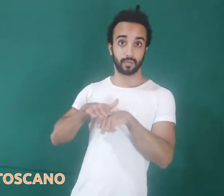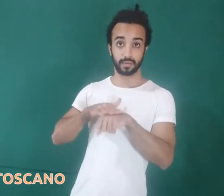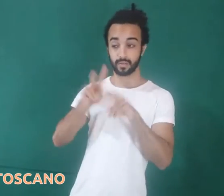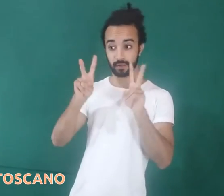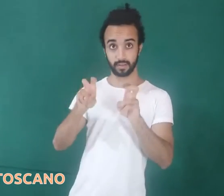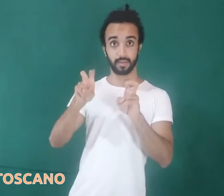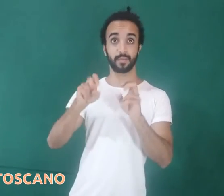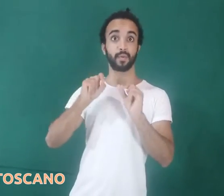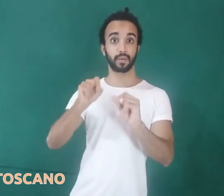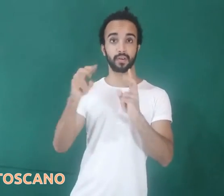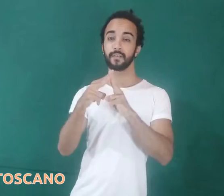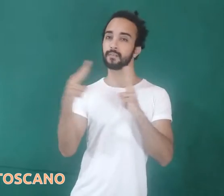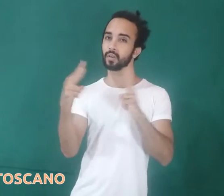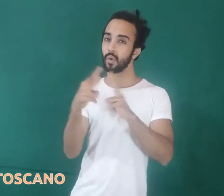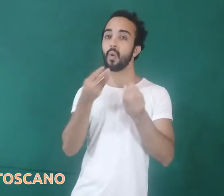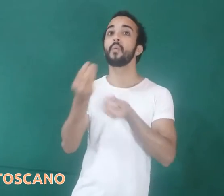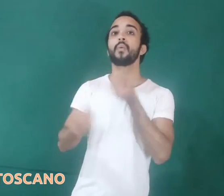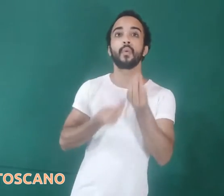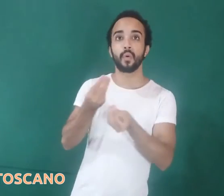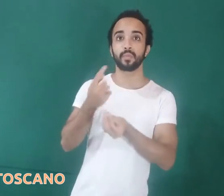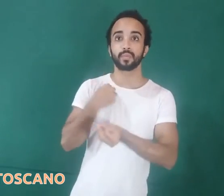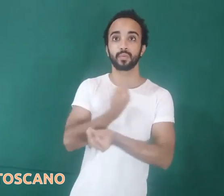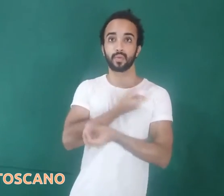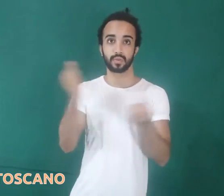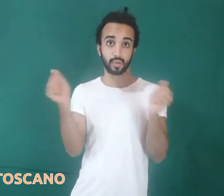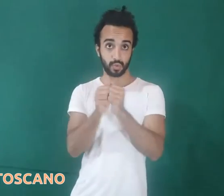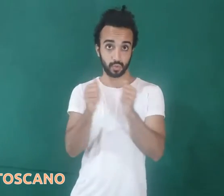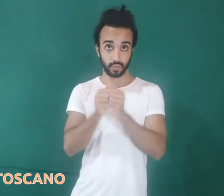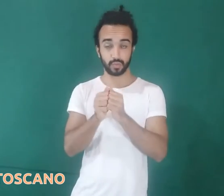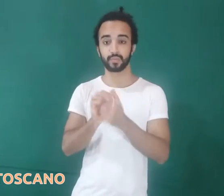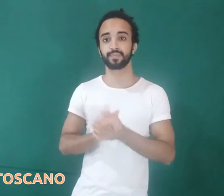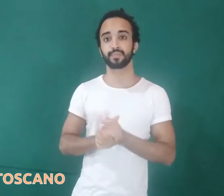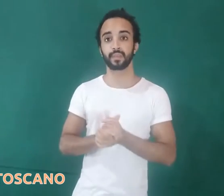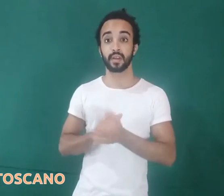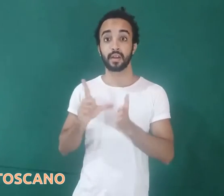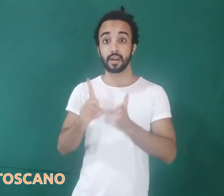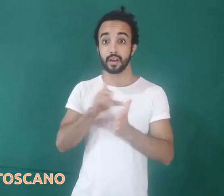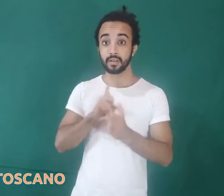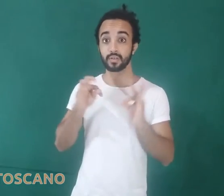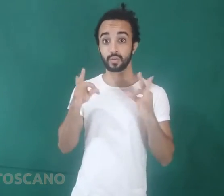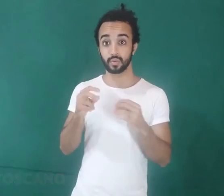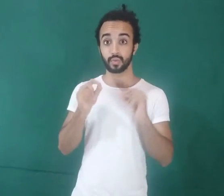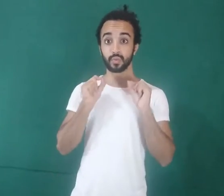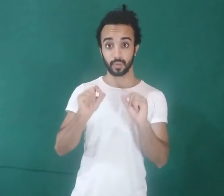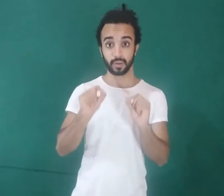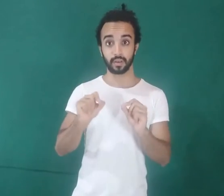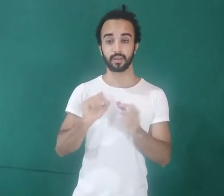gente consegue estar junto. E eu acho que, no começo de tudo, vale a pena tu trazer a diferença entre o que é digital, o que